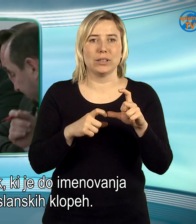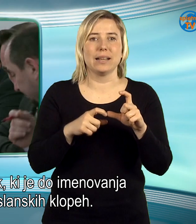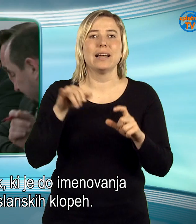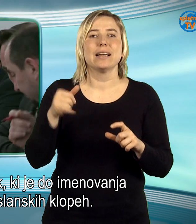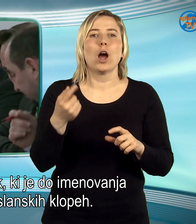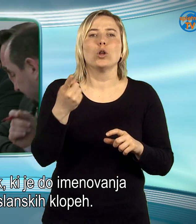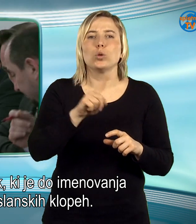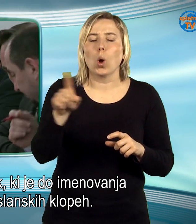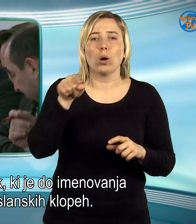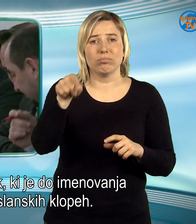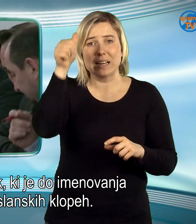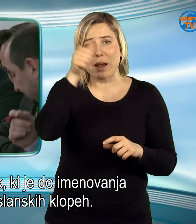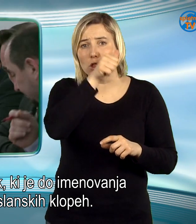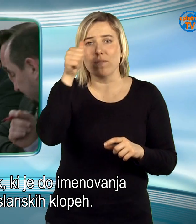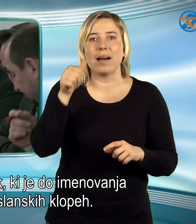poslanskih klopeh.